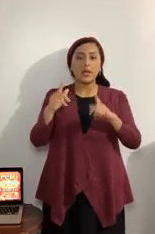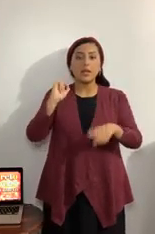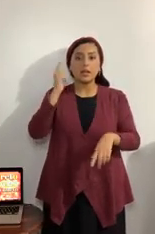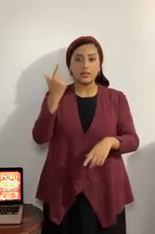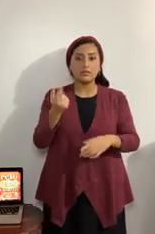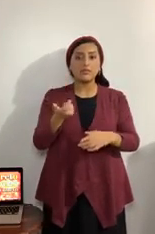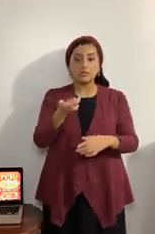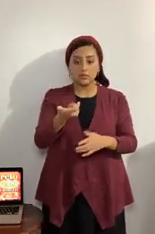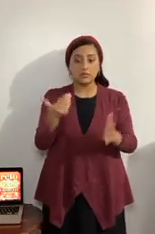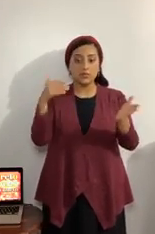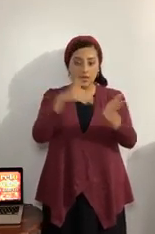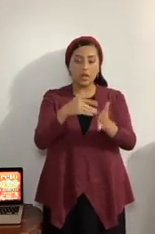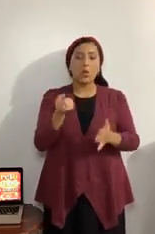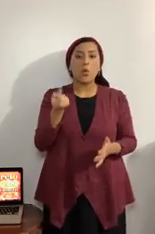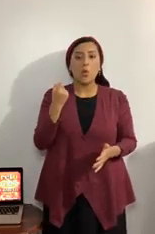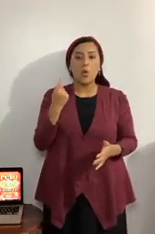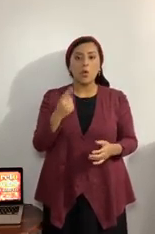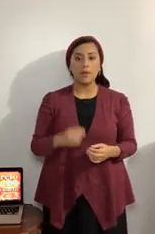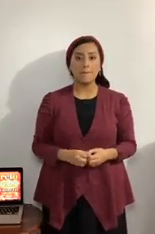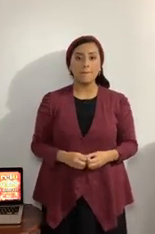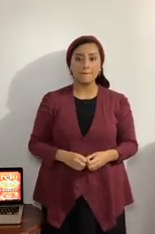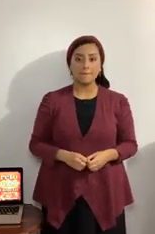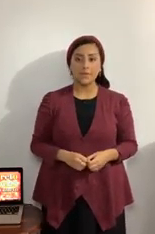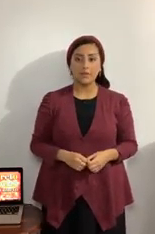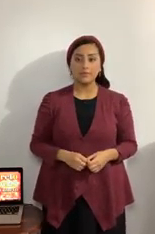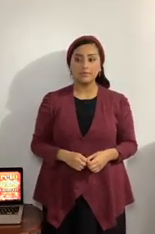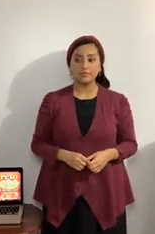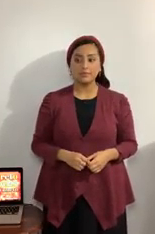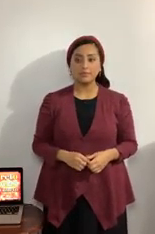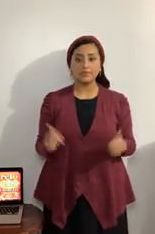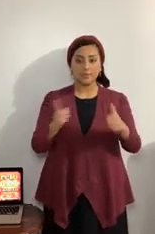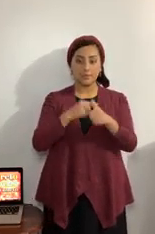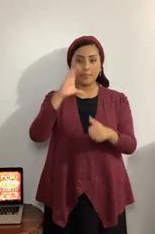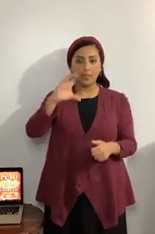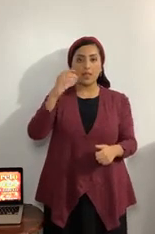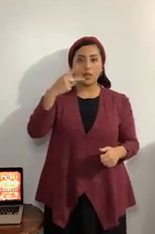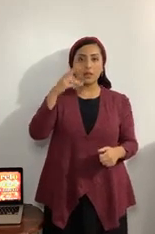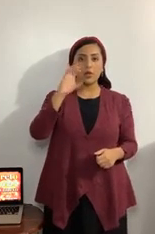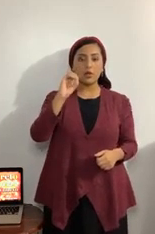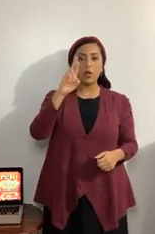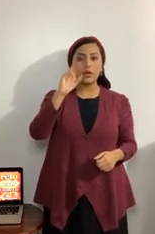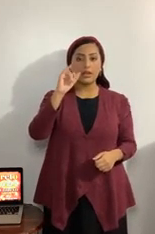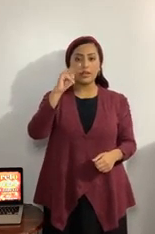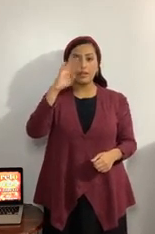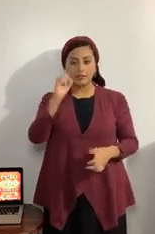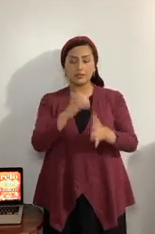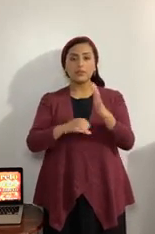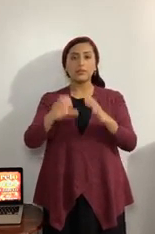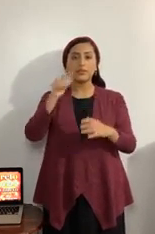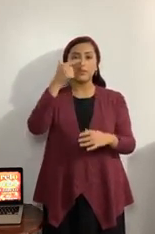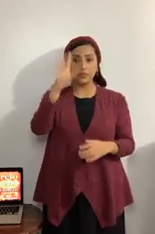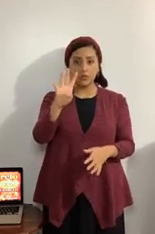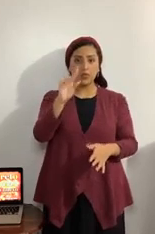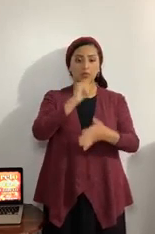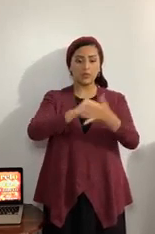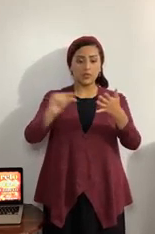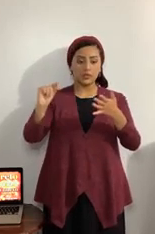todo respeto, porque son muchas cuentas. Primera de Crónicas, capítulo 24, verso